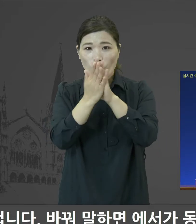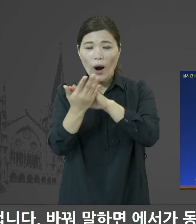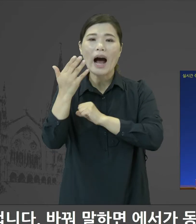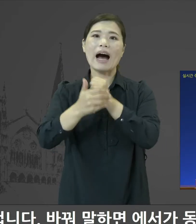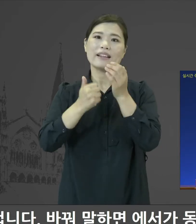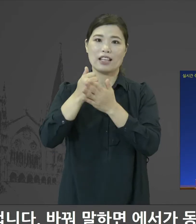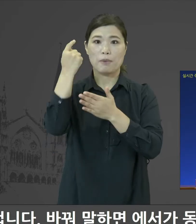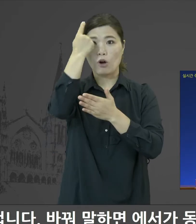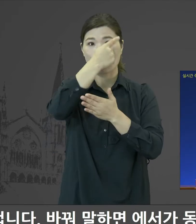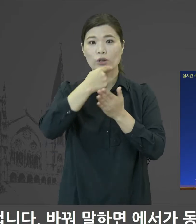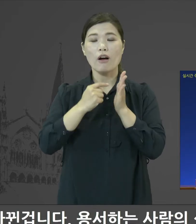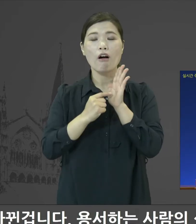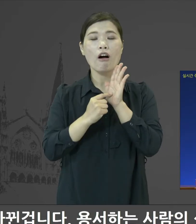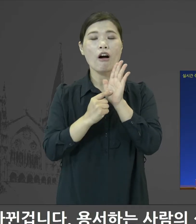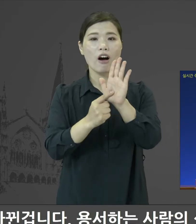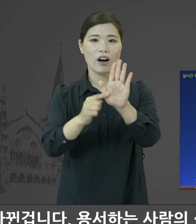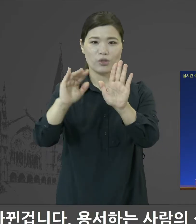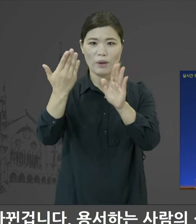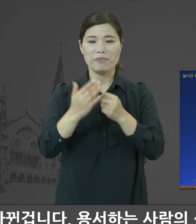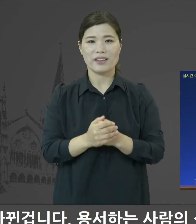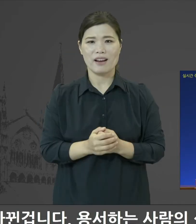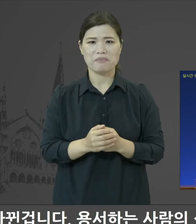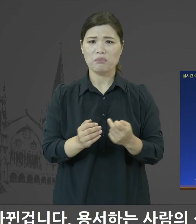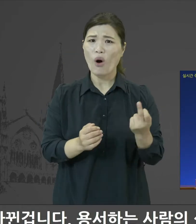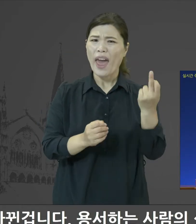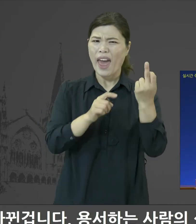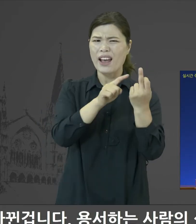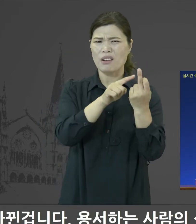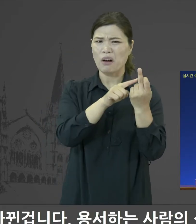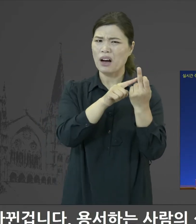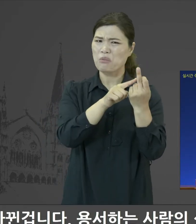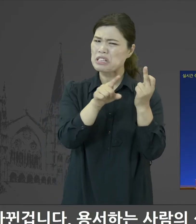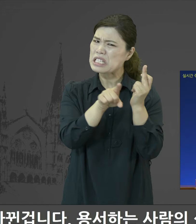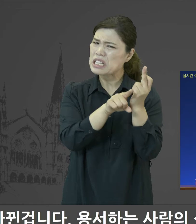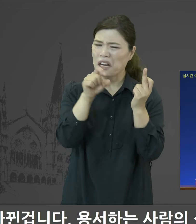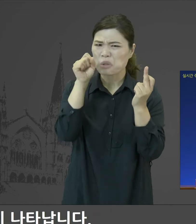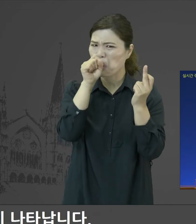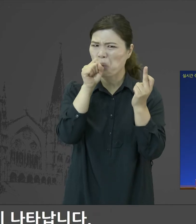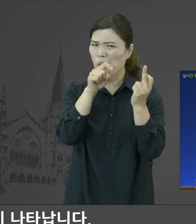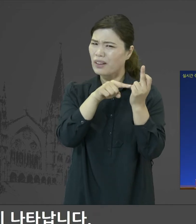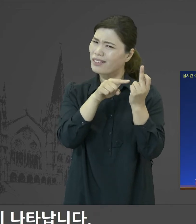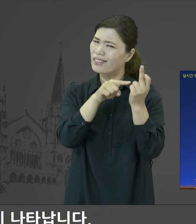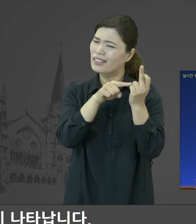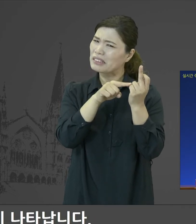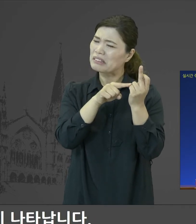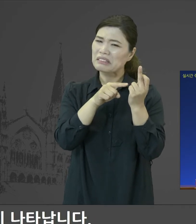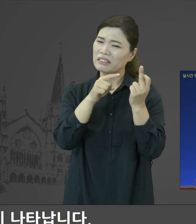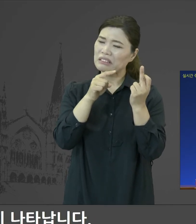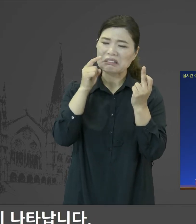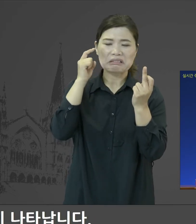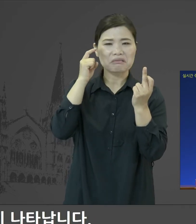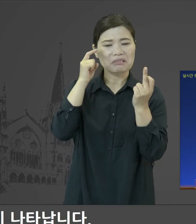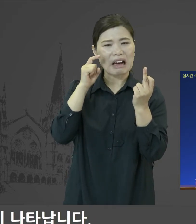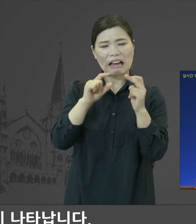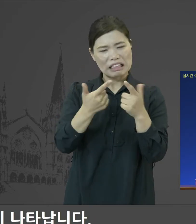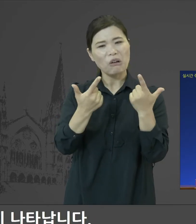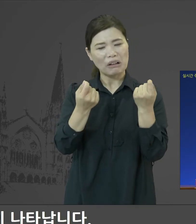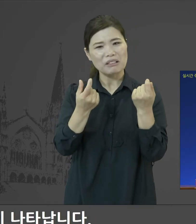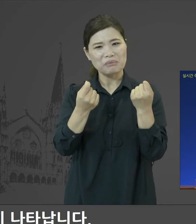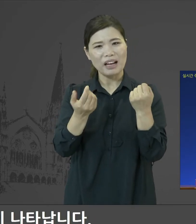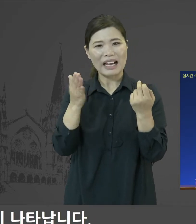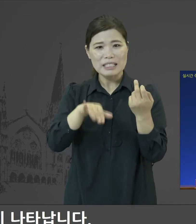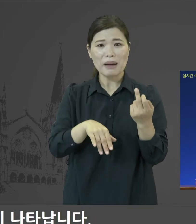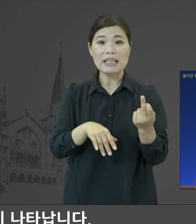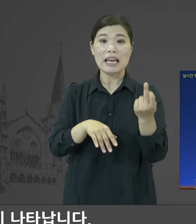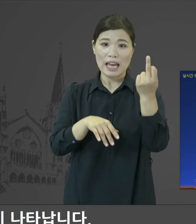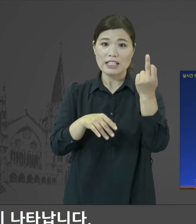믿으시기 바랍니다. 여러분, 에서가 뭐 대단히 신앙 큰 인물이었겠습니까? 저는 그렇게 생각하지 않습니다. 그런데 에서가